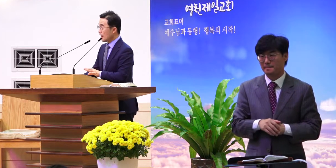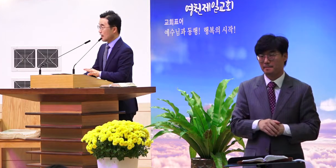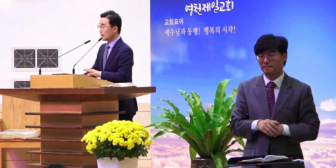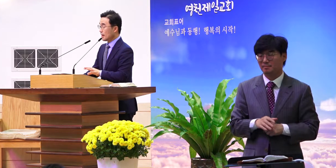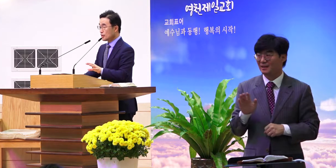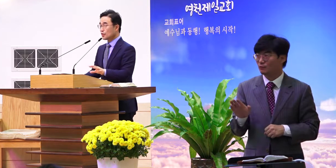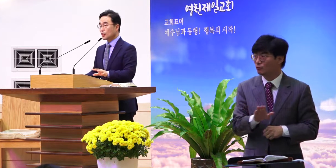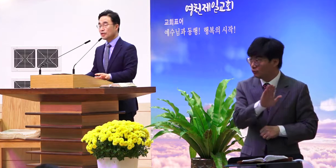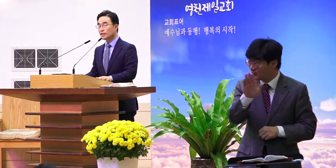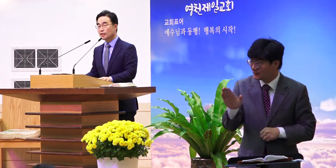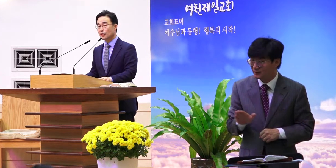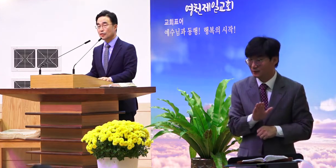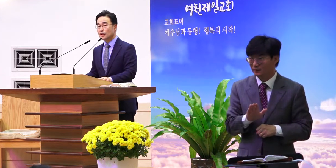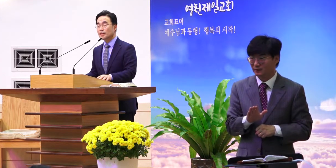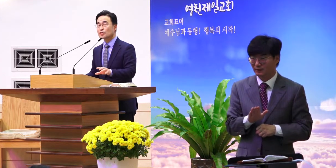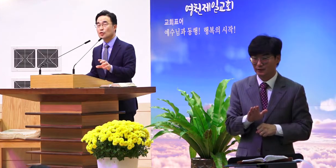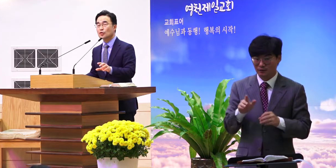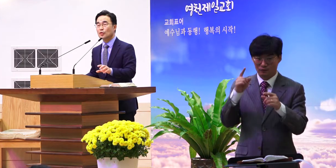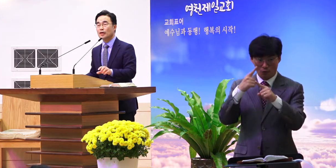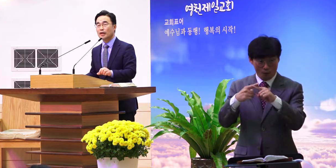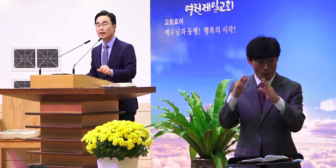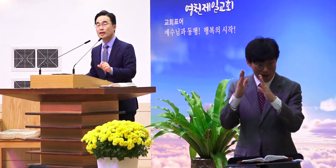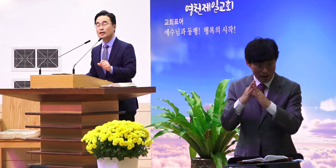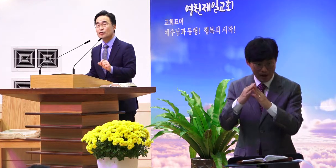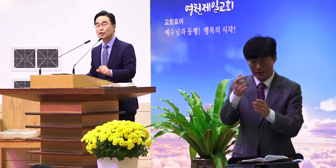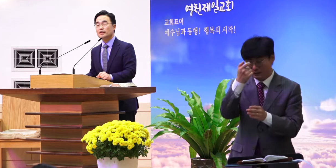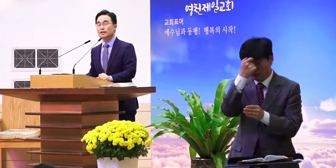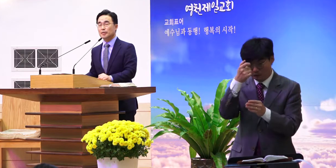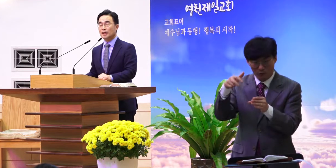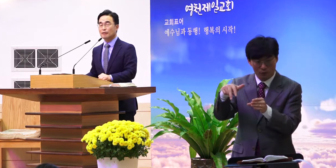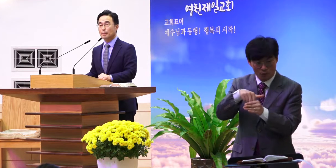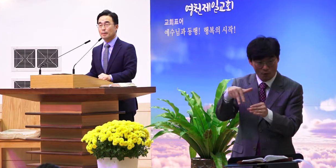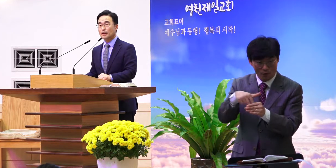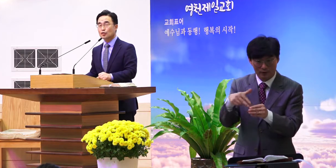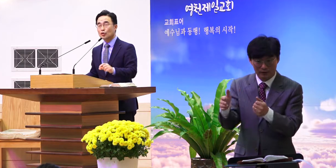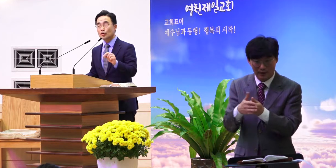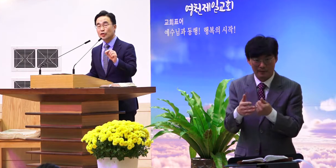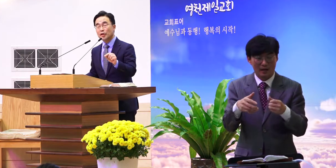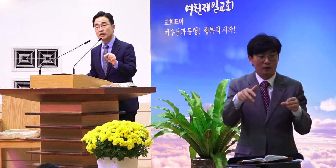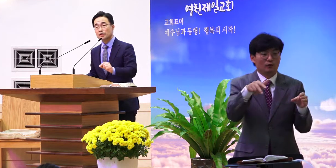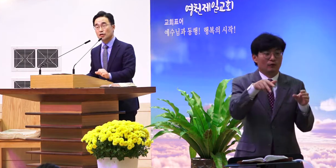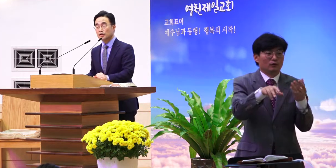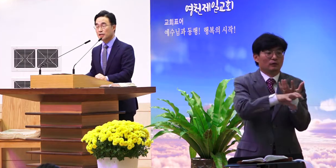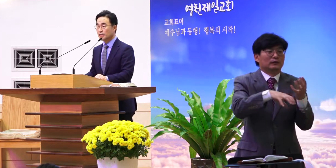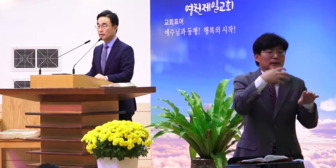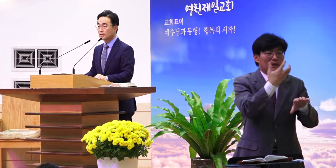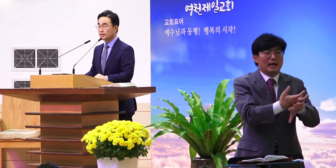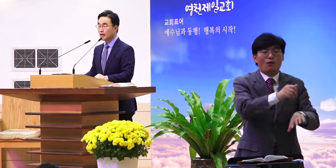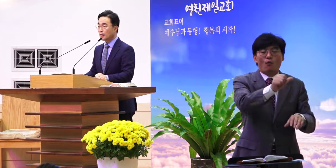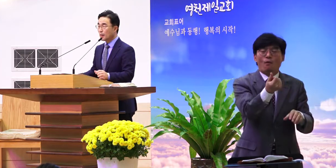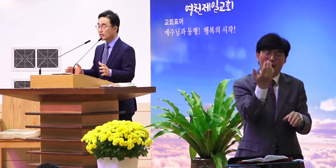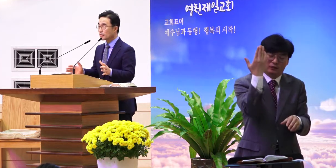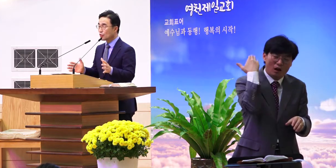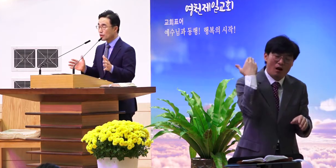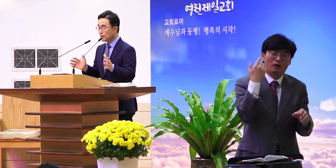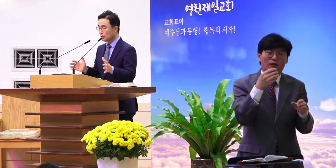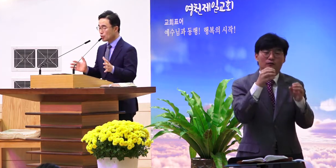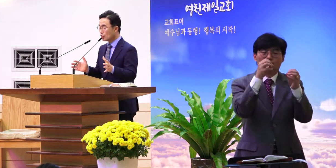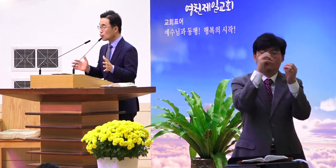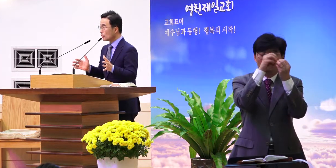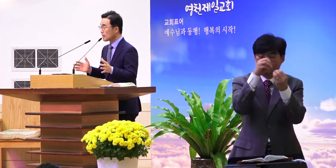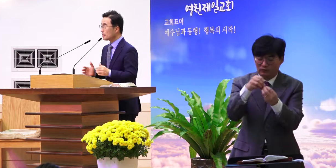우리들은 다 개신교인들이고 이 종교개혁의 후예들입니다. 종교개혁의 그 정신, 하나님의 말씀,